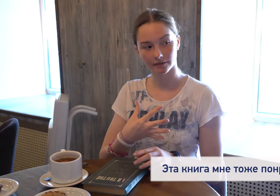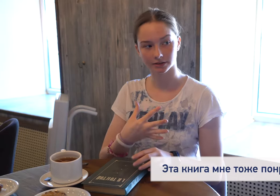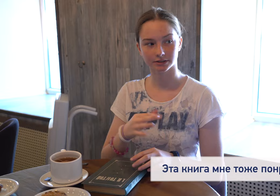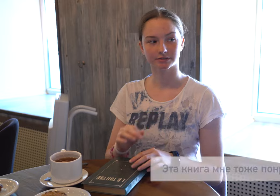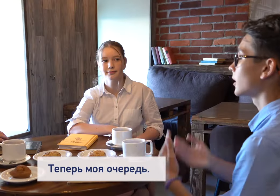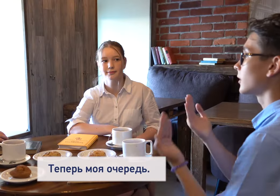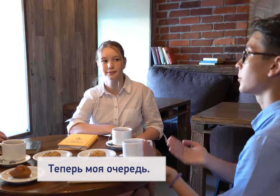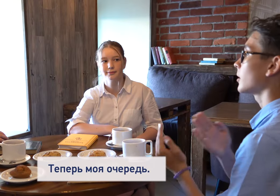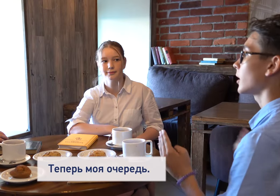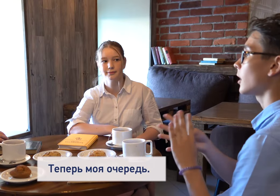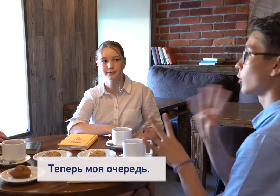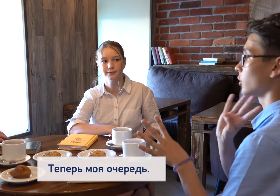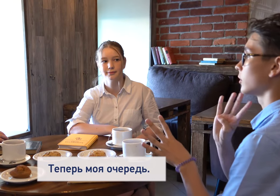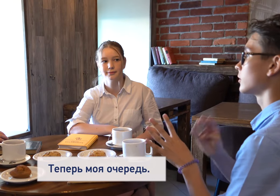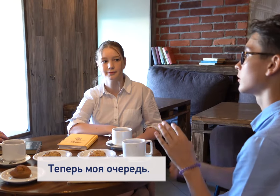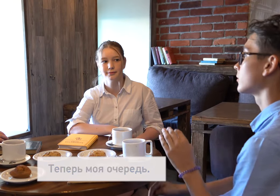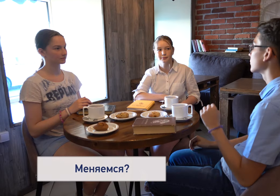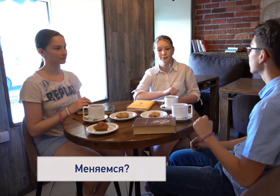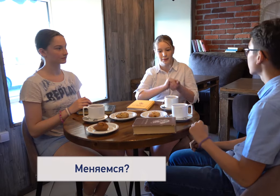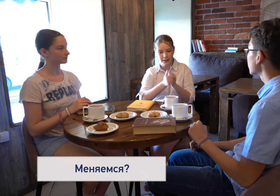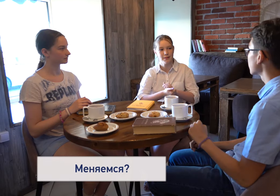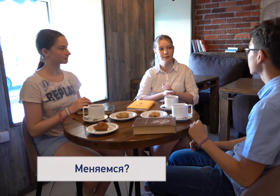понравилась. Теперь моя очередь. Меняемся?